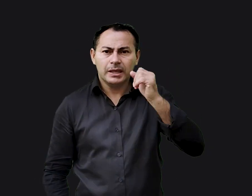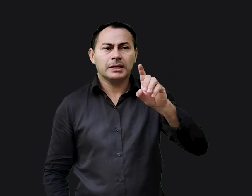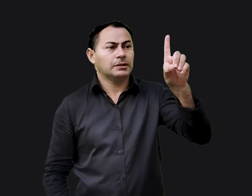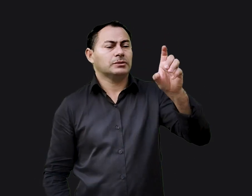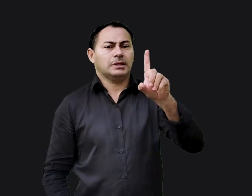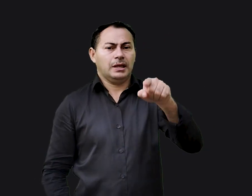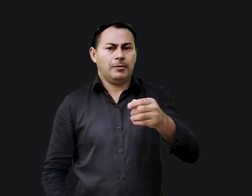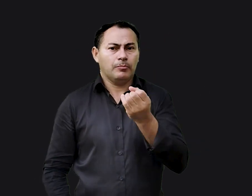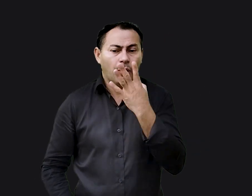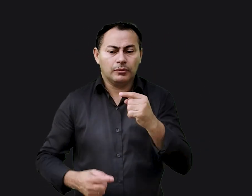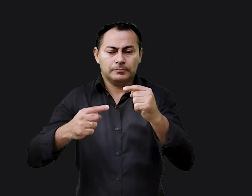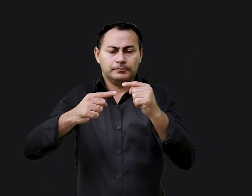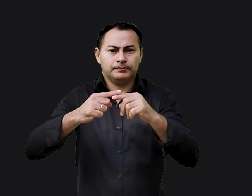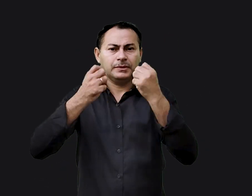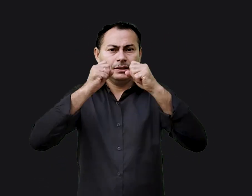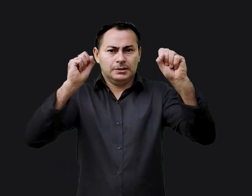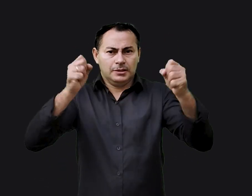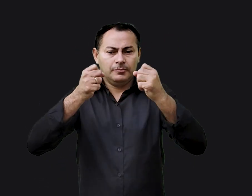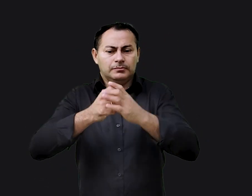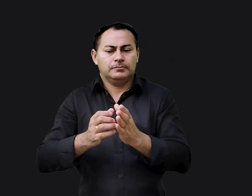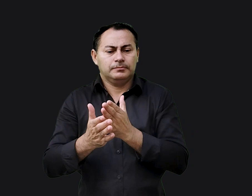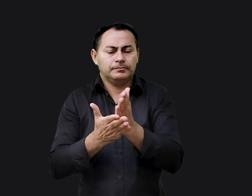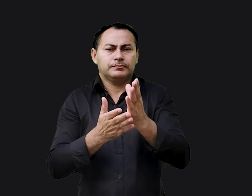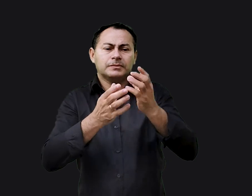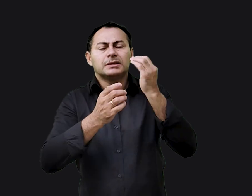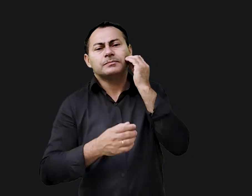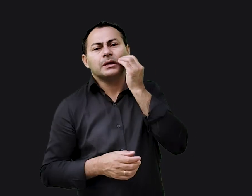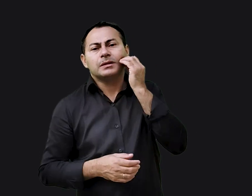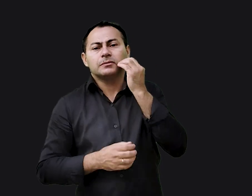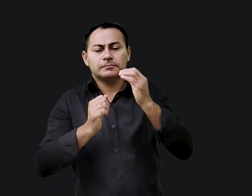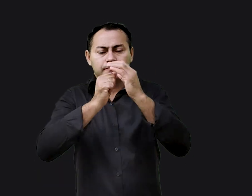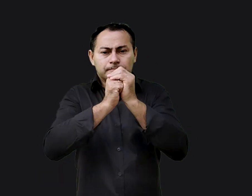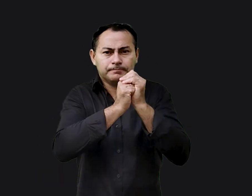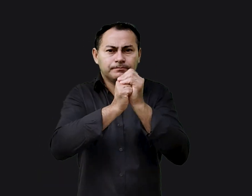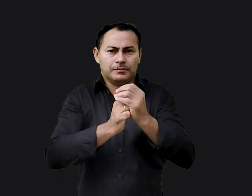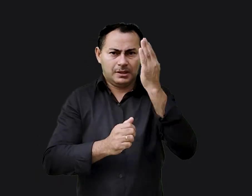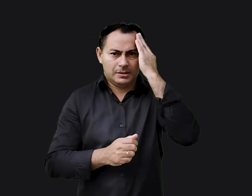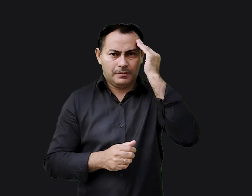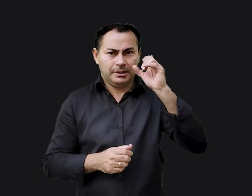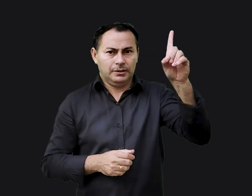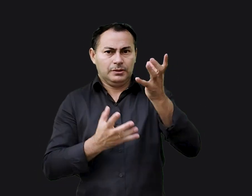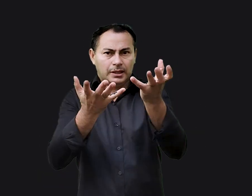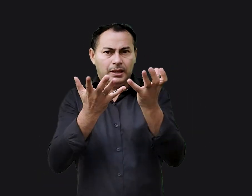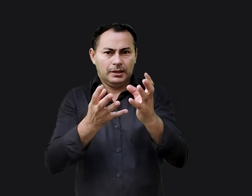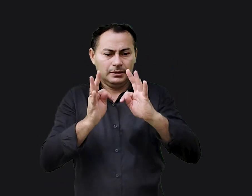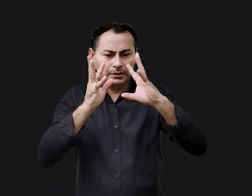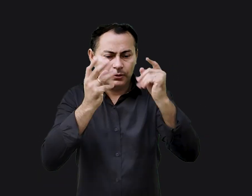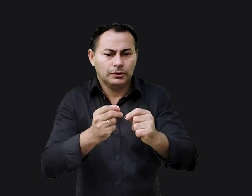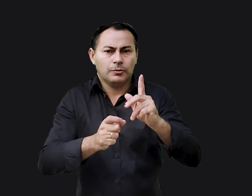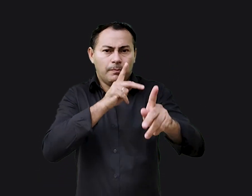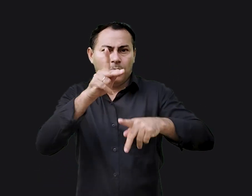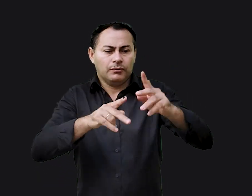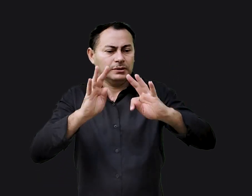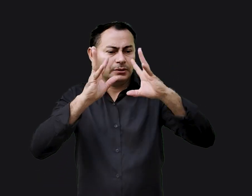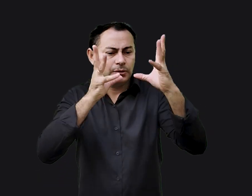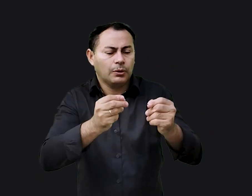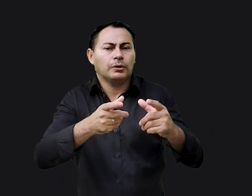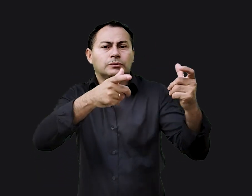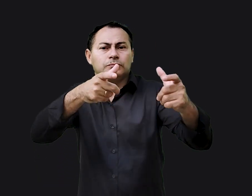que Deus é bom de acordo com esse Salmo saímos dessa experiência de adoração sabendo que Deus quer que todos os povos